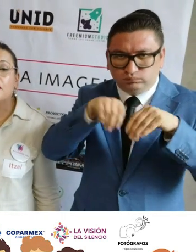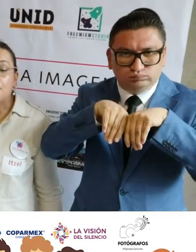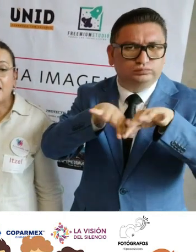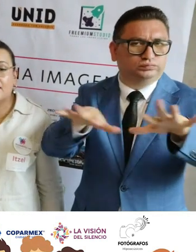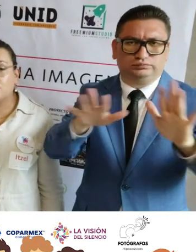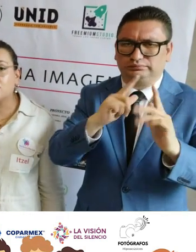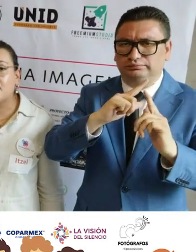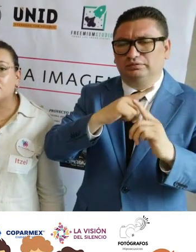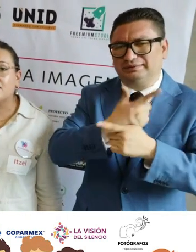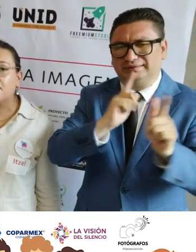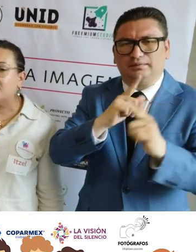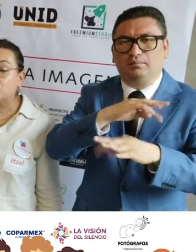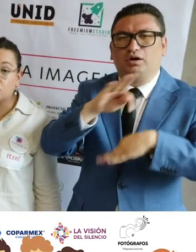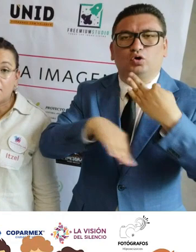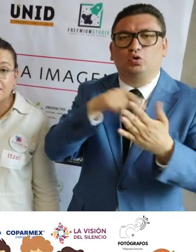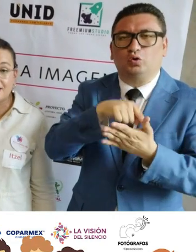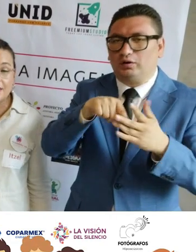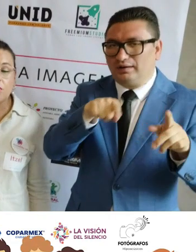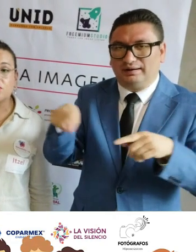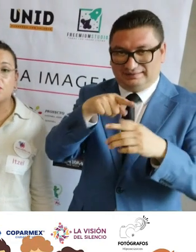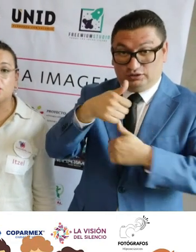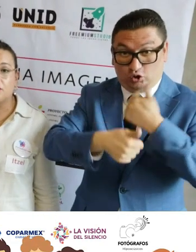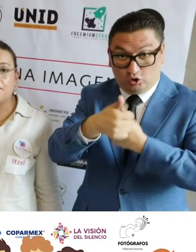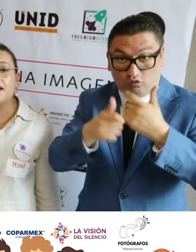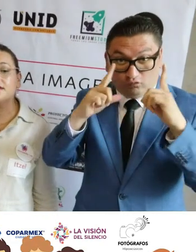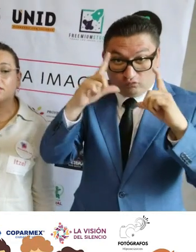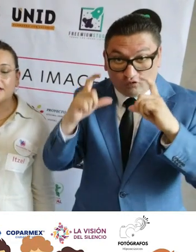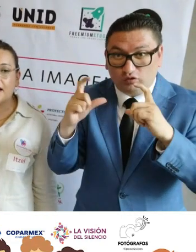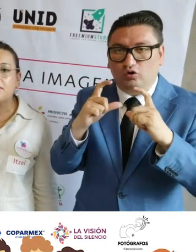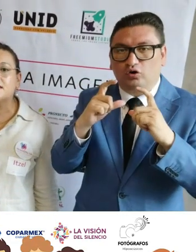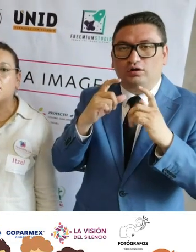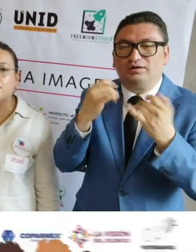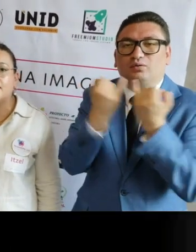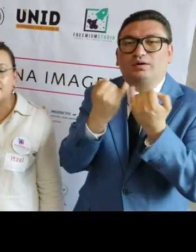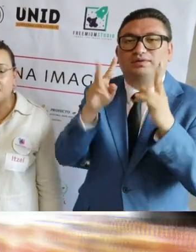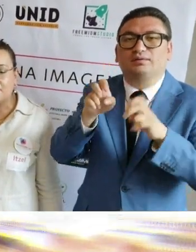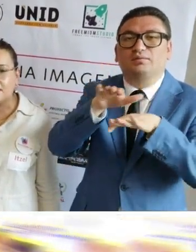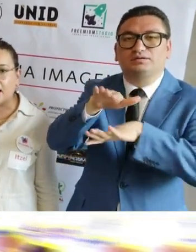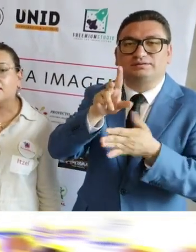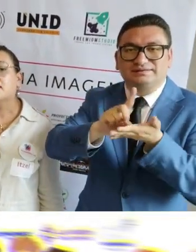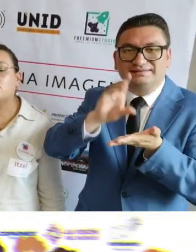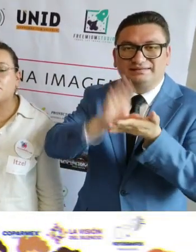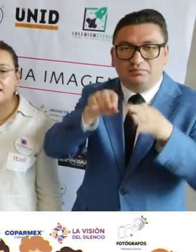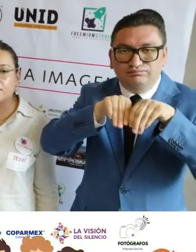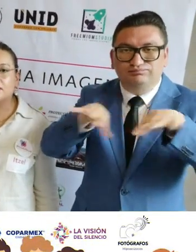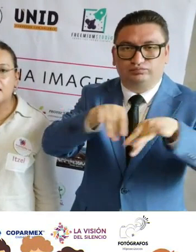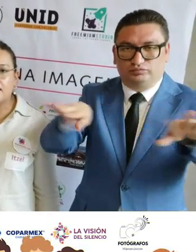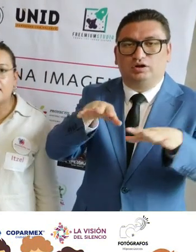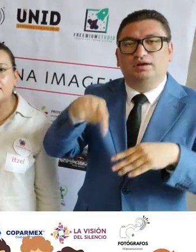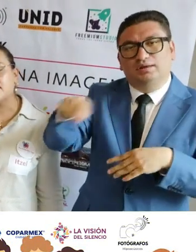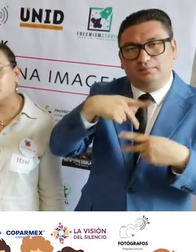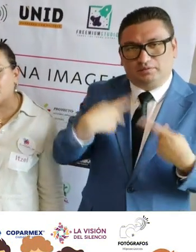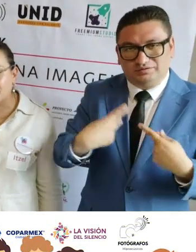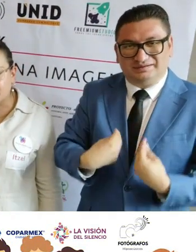concurso para que en todos lados se hable no solamente de este concurso de fotografía sino que se hable sobre discapacidad los retos,